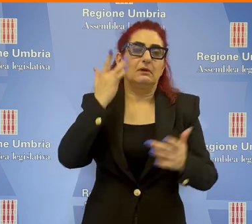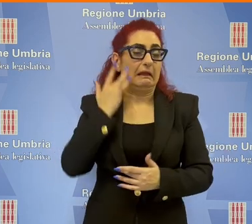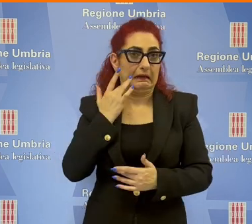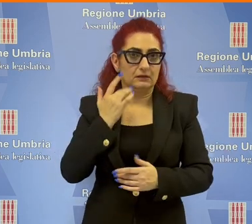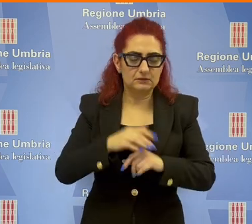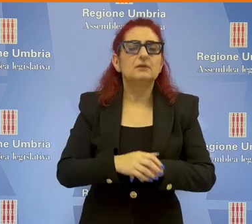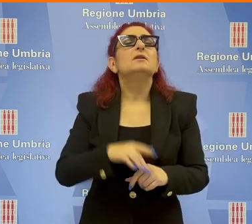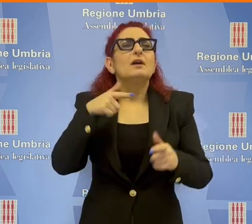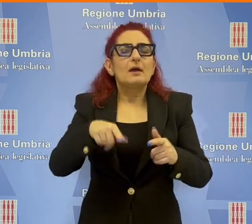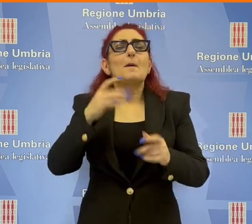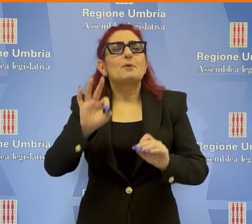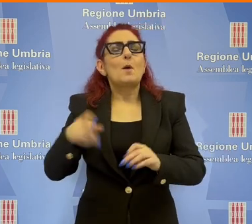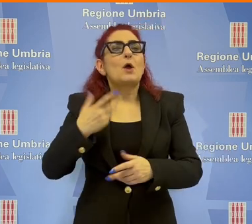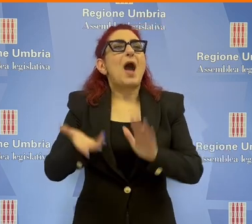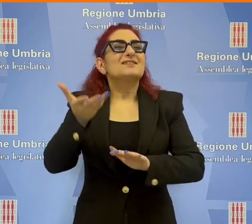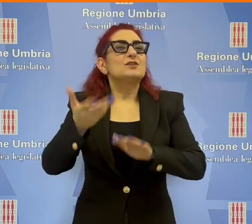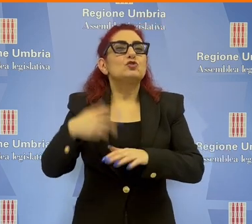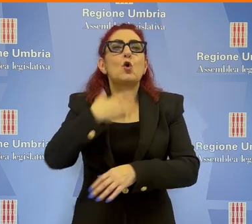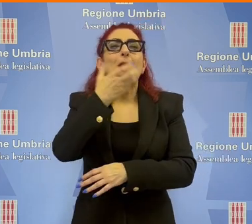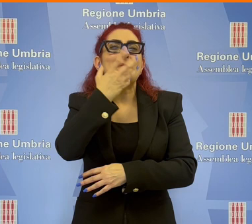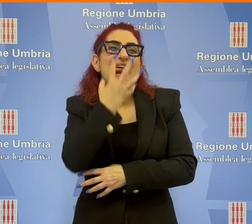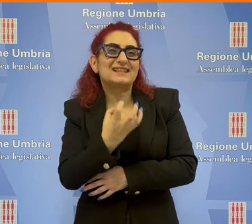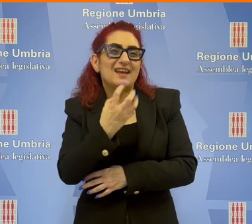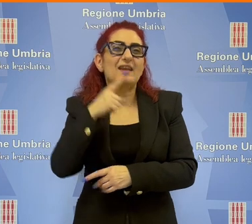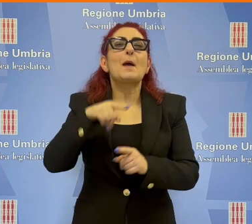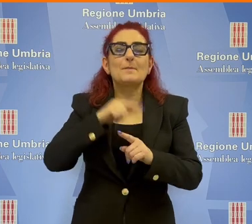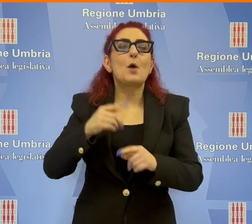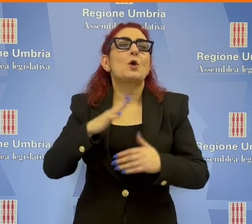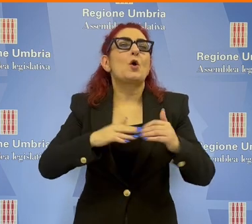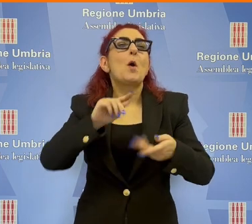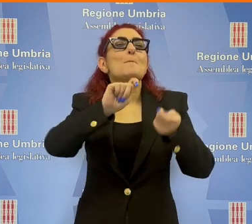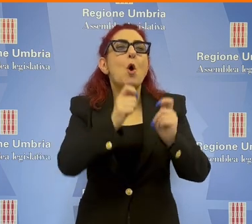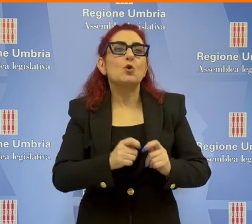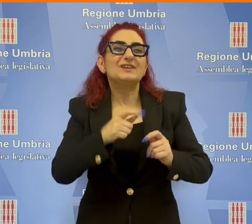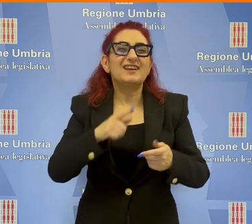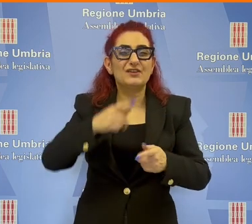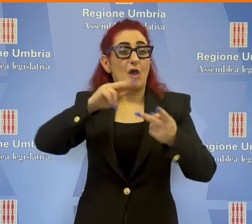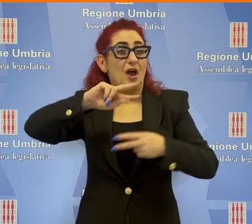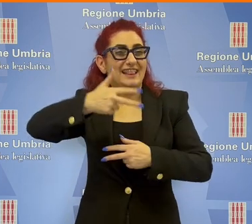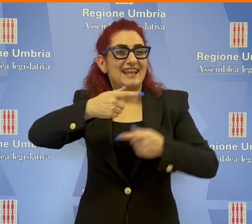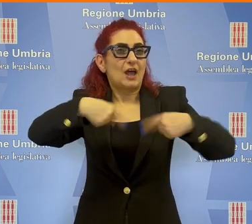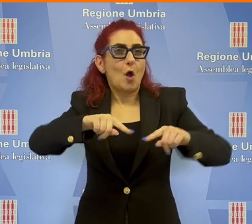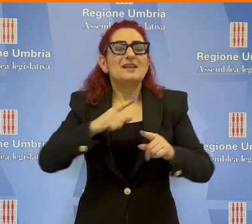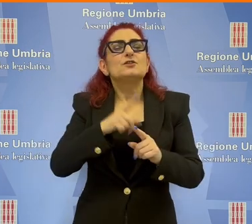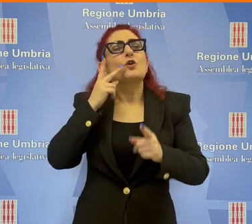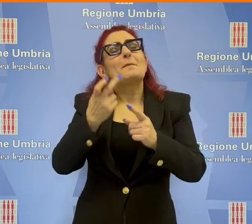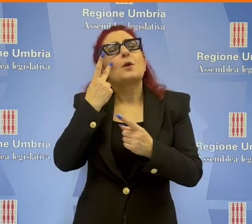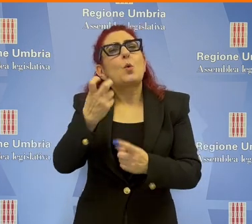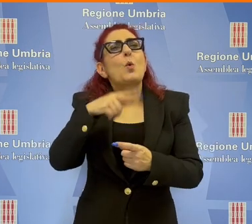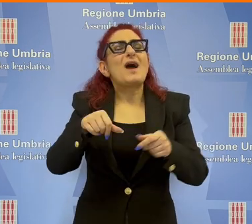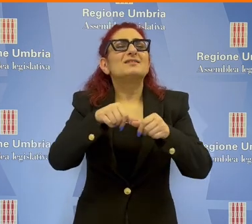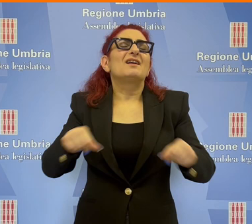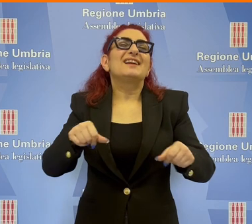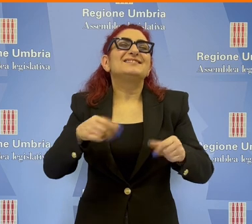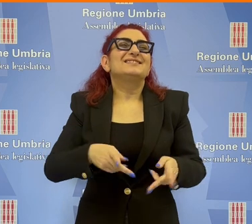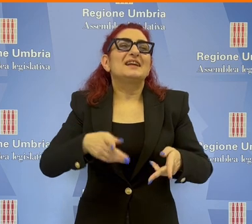detto l'assessore Melasecche in occasione delle modifiche all'edilizia residenziale pubblica approvate in terza commissione. Per